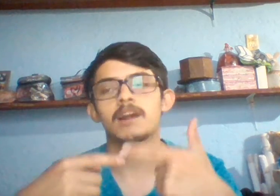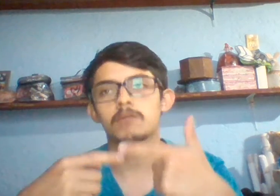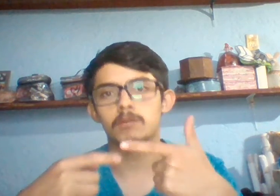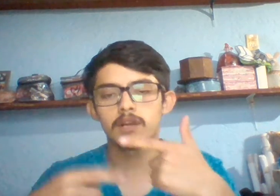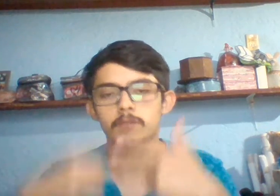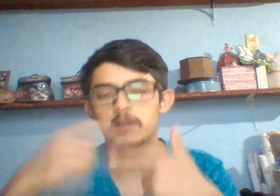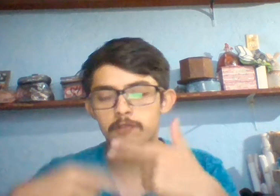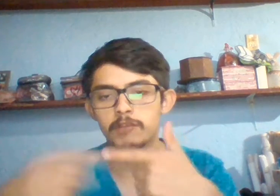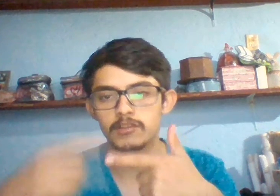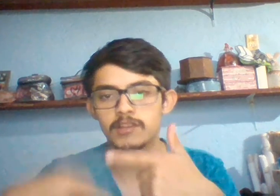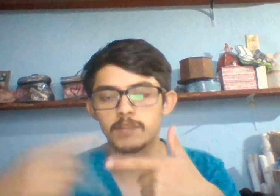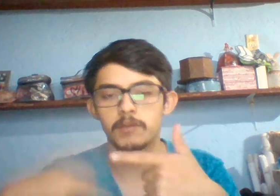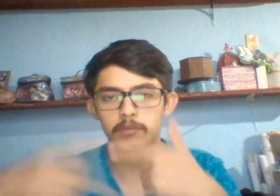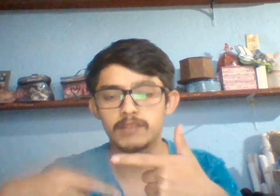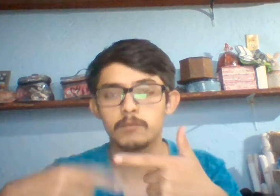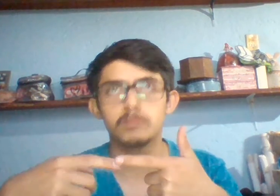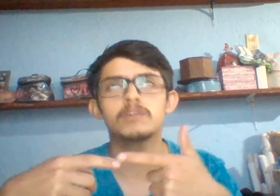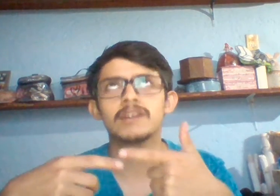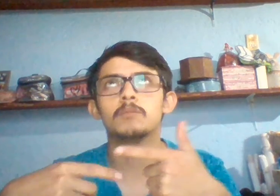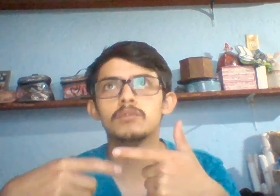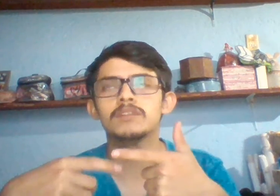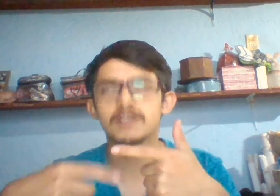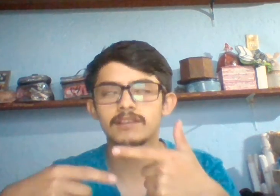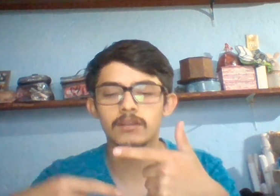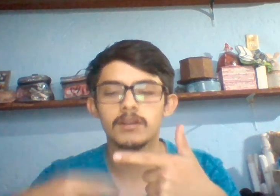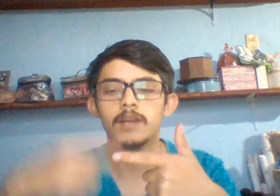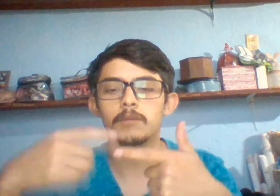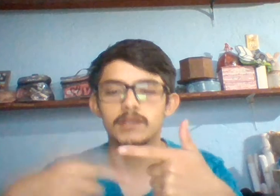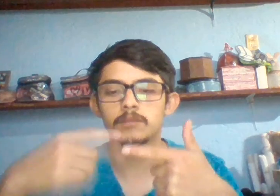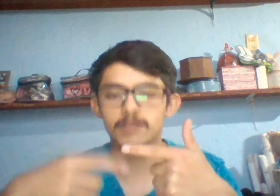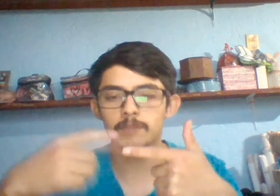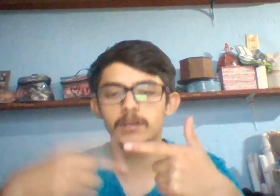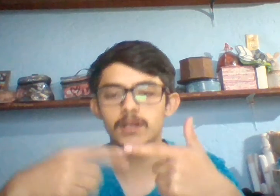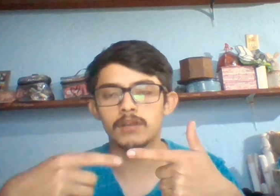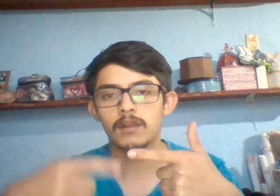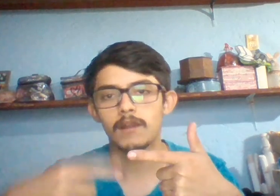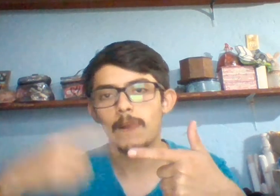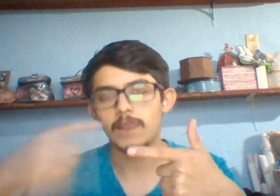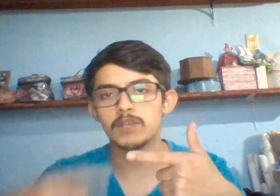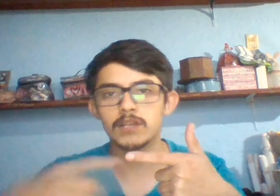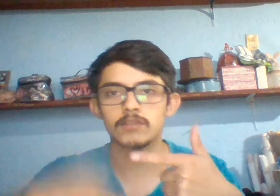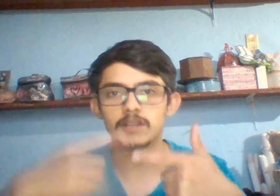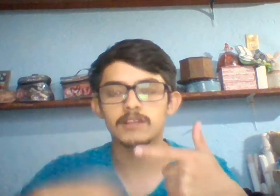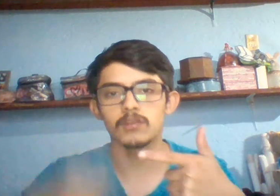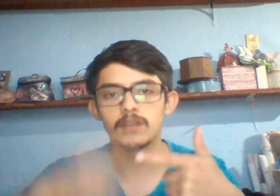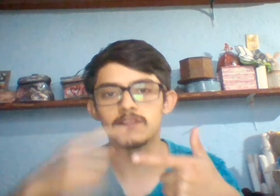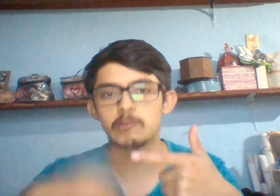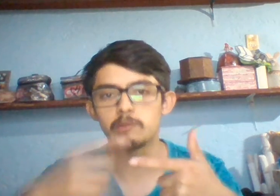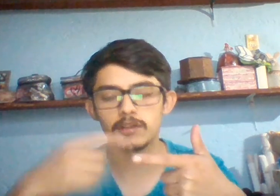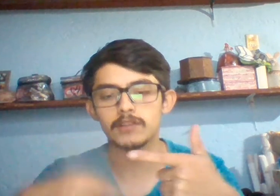el bucle, pero por eso se llama bucle cerrado, porque siempre está pegando el cigüeñal con el sensor del servomotor, entonces